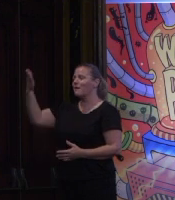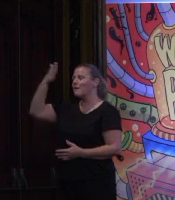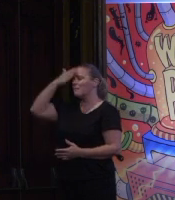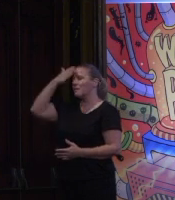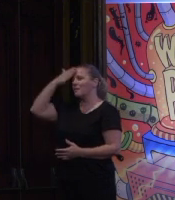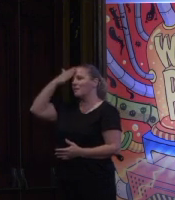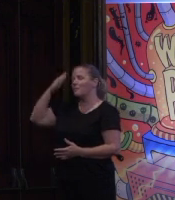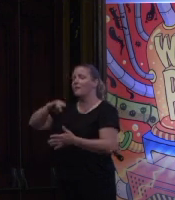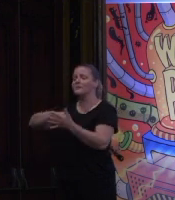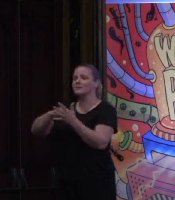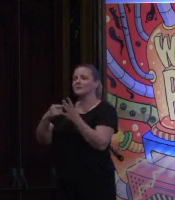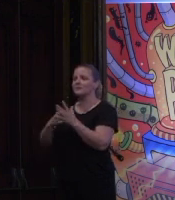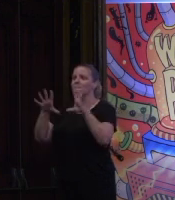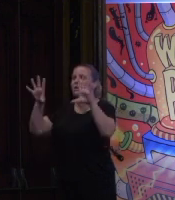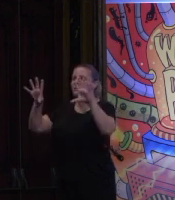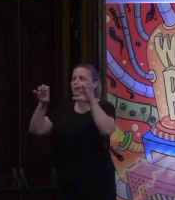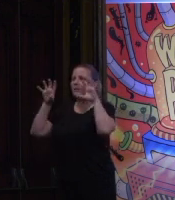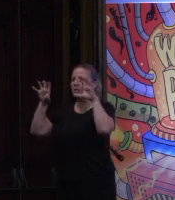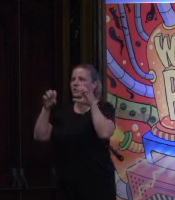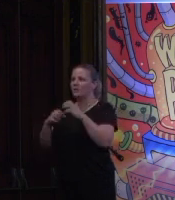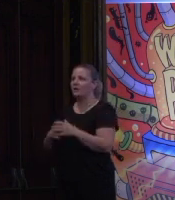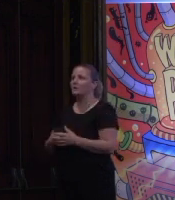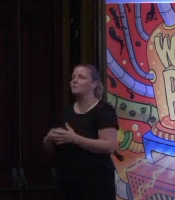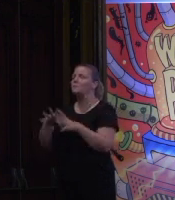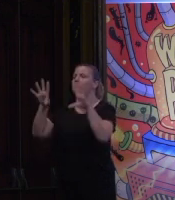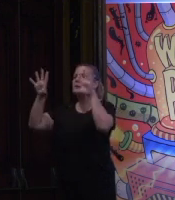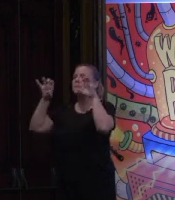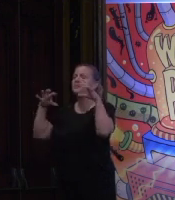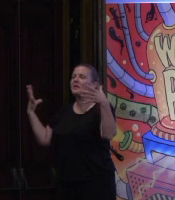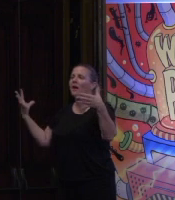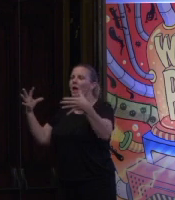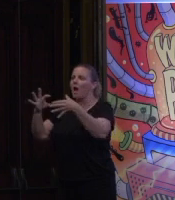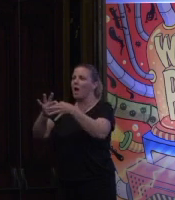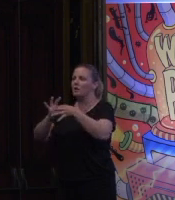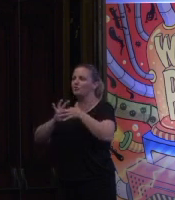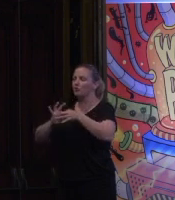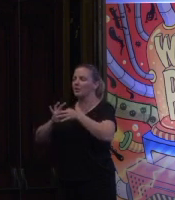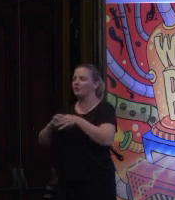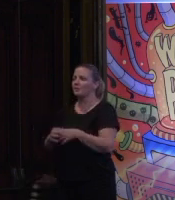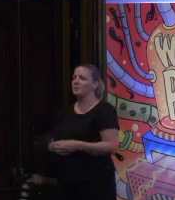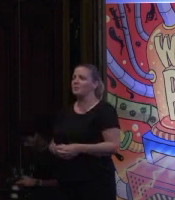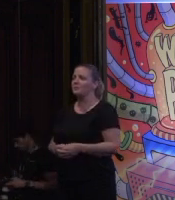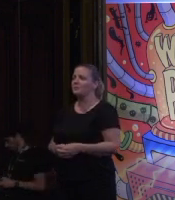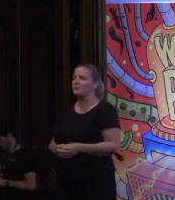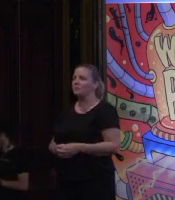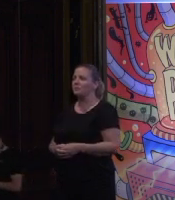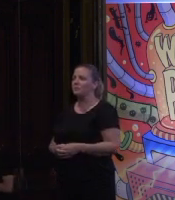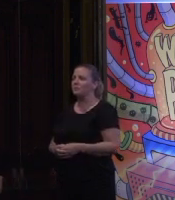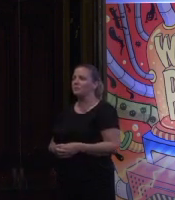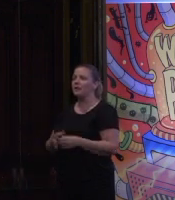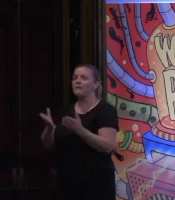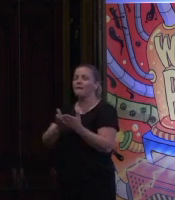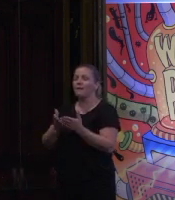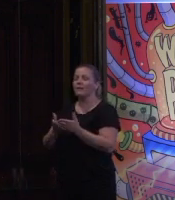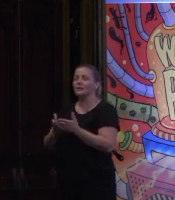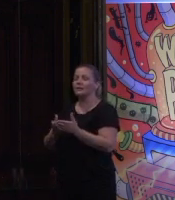que os he comentado que jugamos con varios, es el aprendizaje asociativo. Me gusta mucho este libro, os lo recomiendo si tenéis curiosidad por aprender